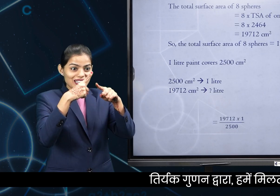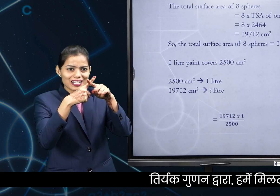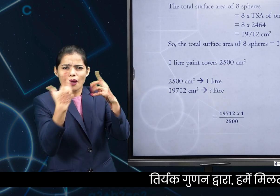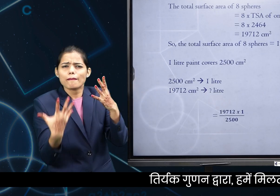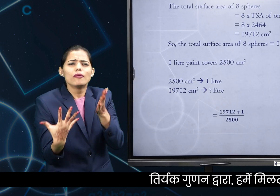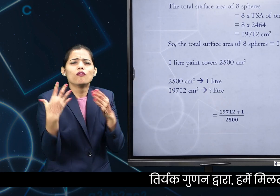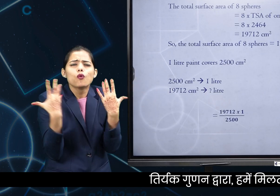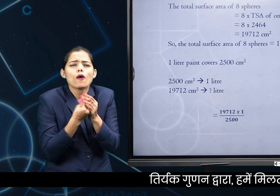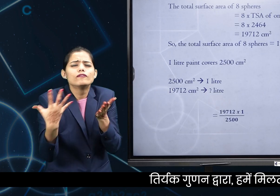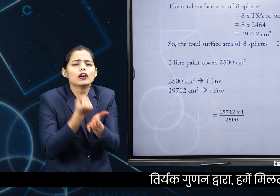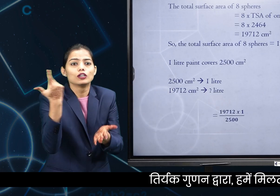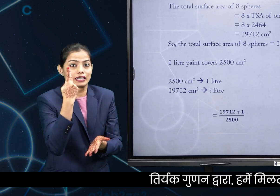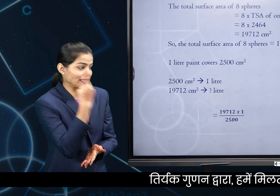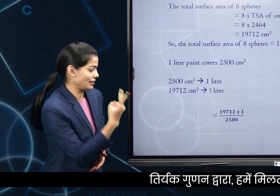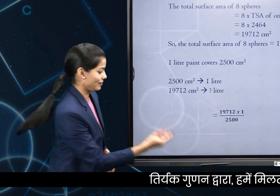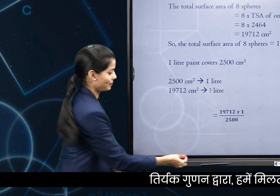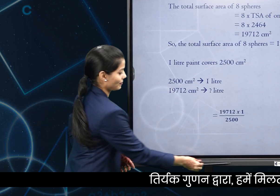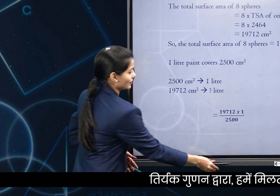तीर्थक गुणन द्वारा हमें मिलता है